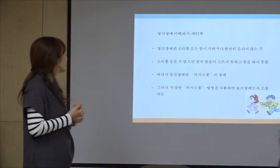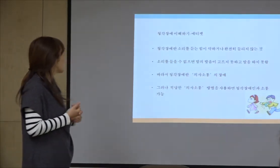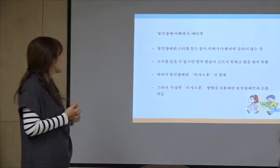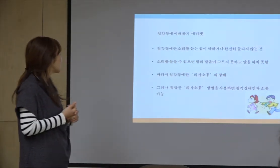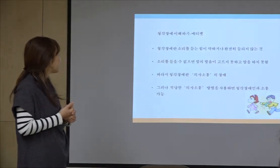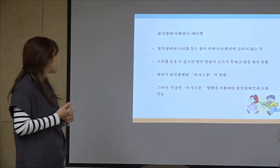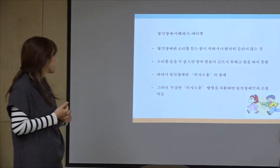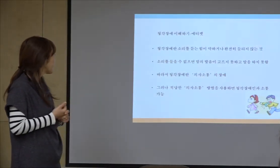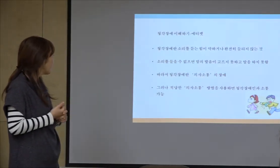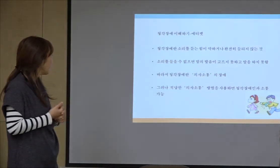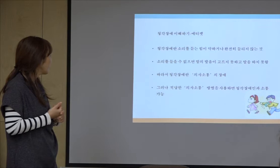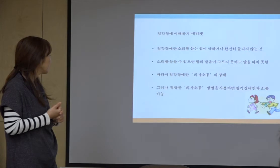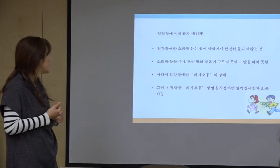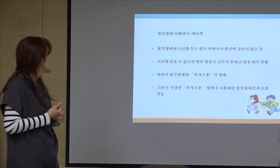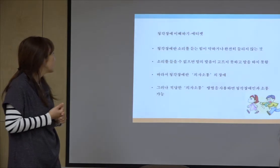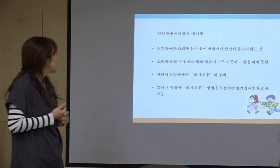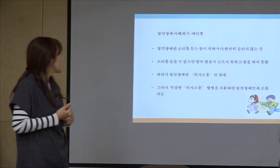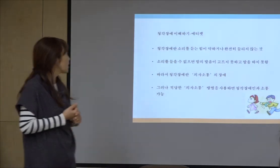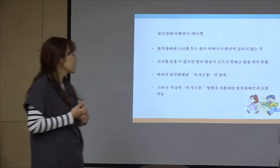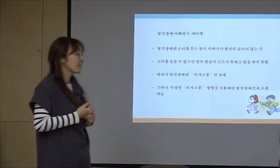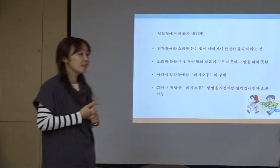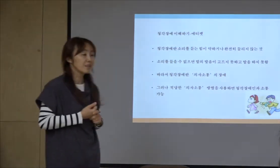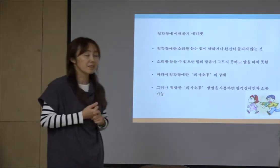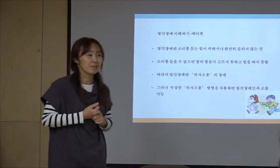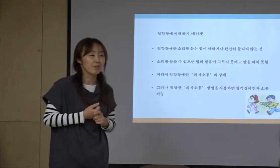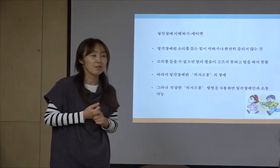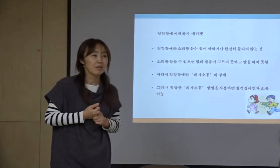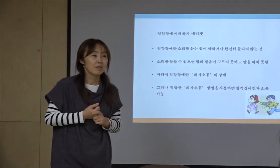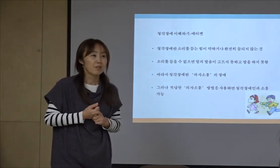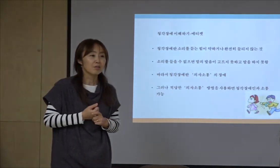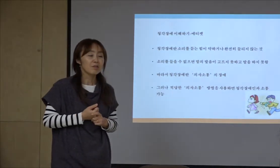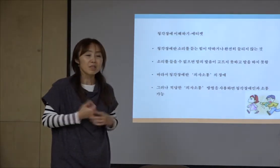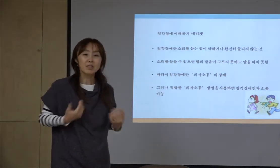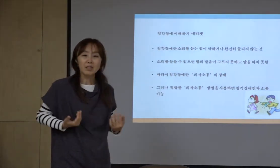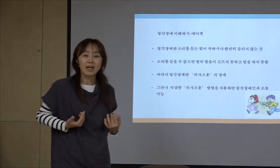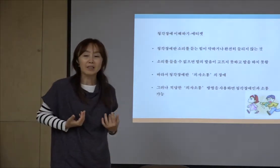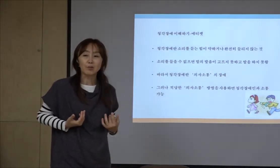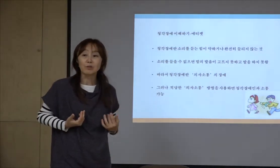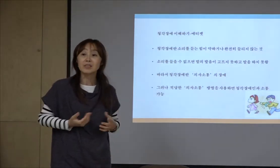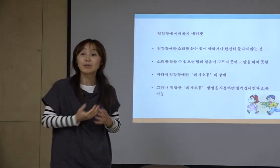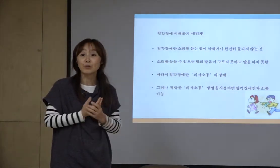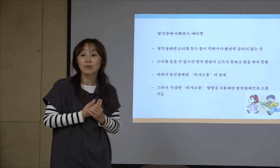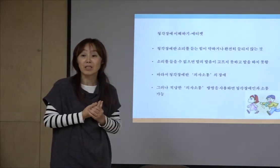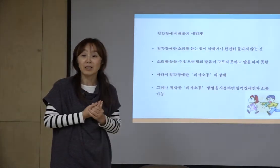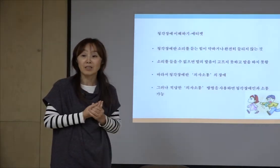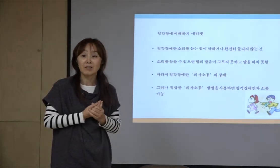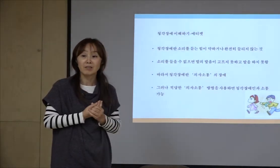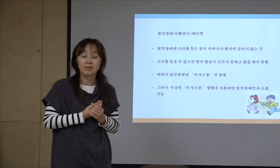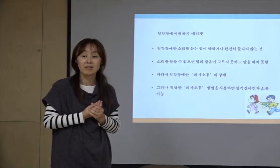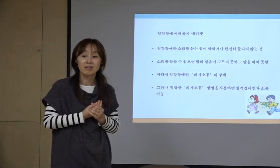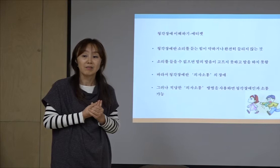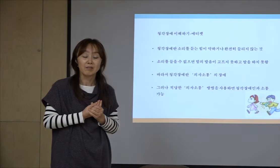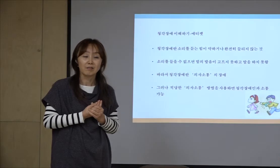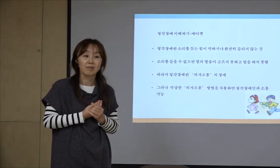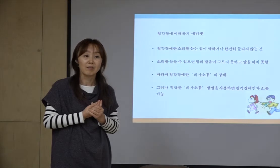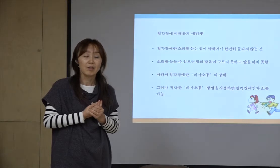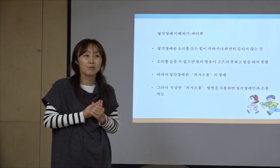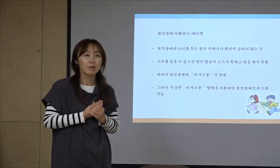거예요. 근데 청각장애는 그래서 어떤 신체장애가 아니고 의사소통장애예요.